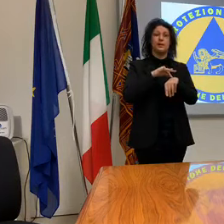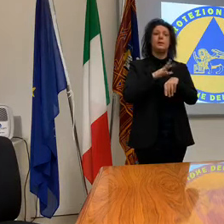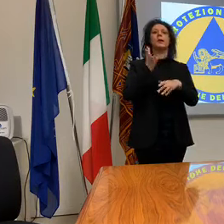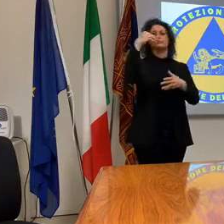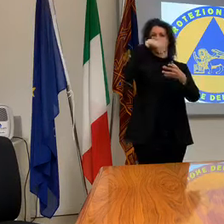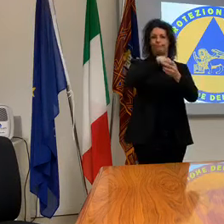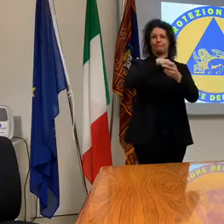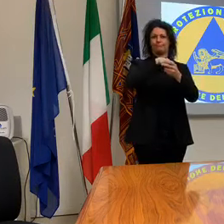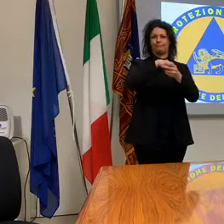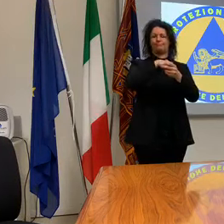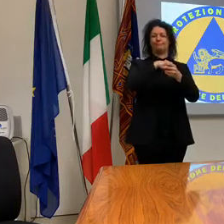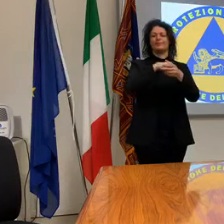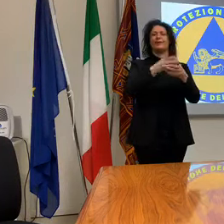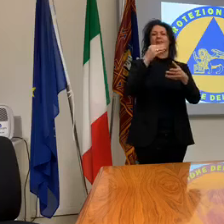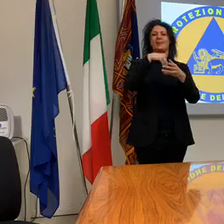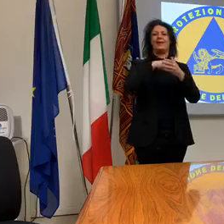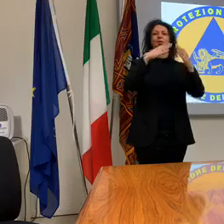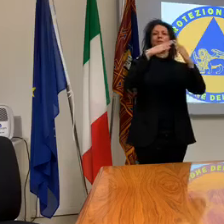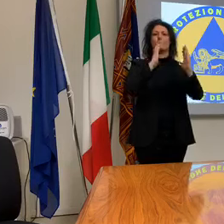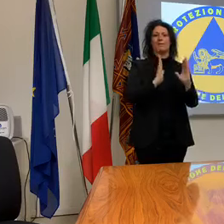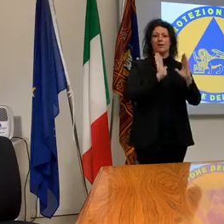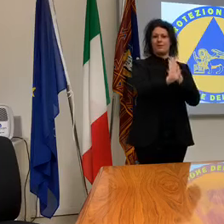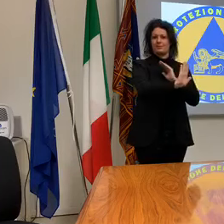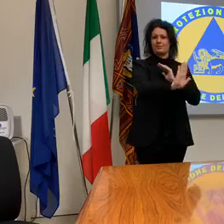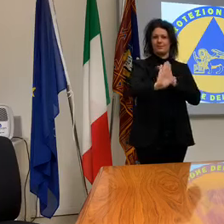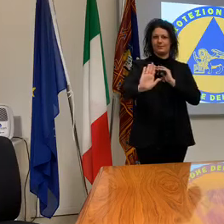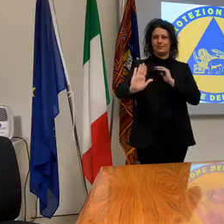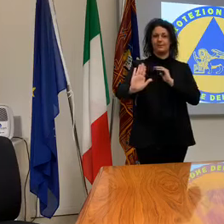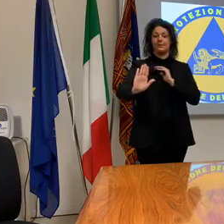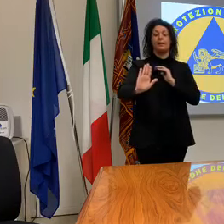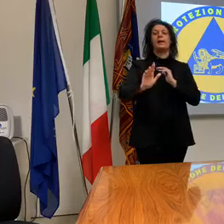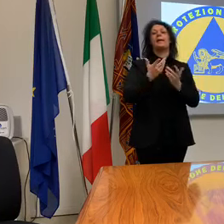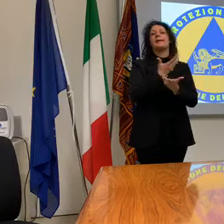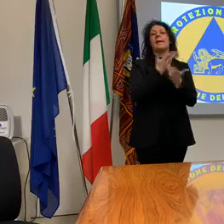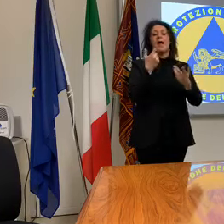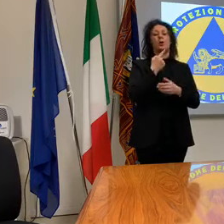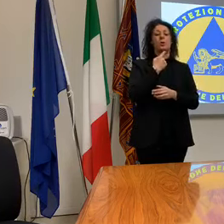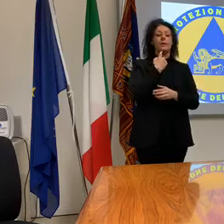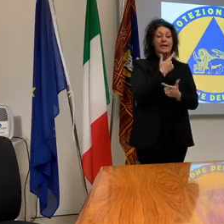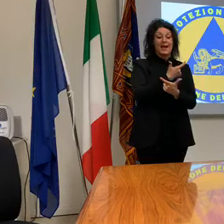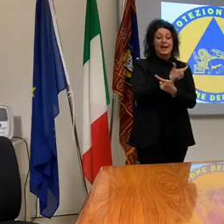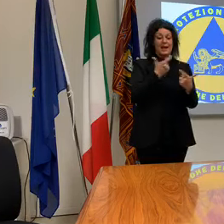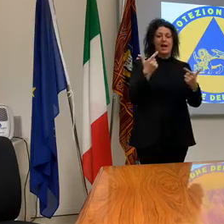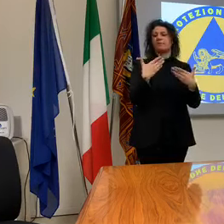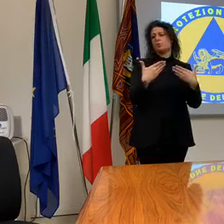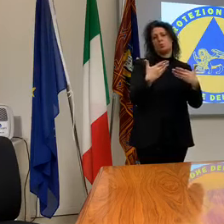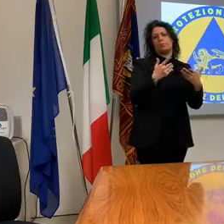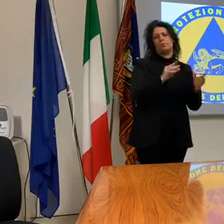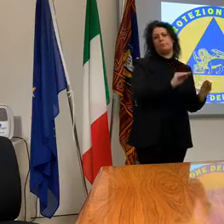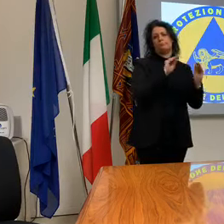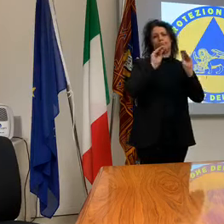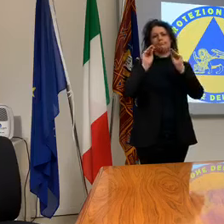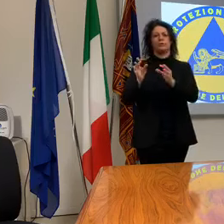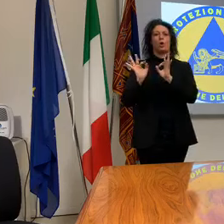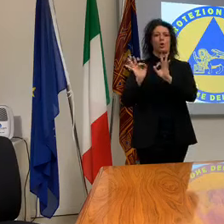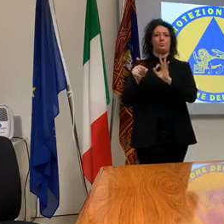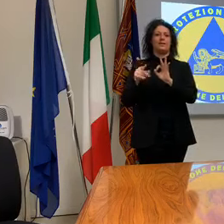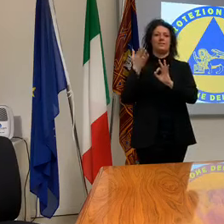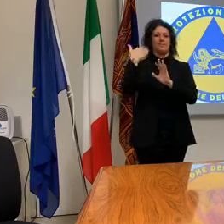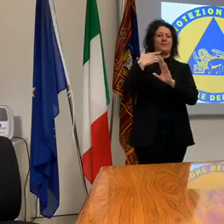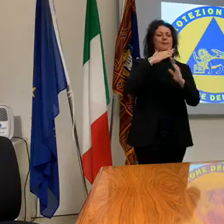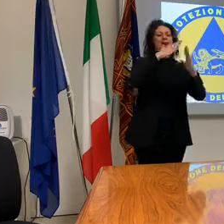strutture. Chiaramente invece i pazienti che si sono aggravati sono stati portati all'ospedale, quindi sono oggi sono nelle parti